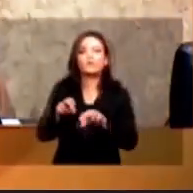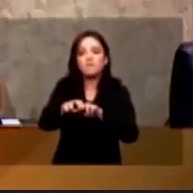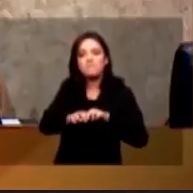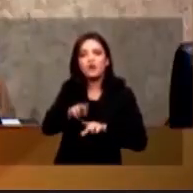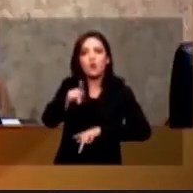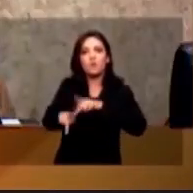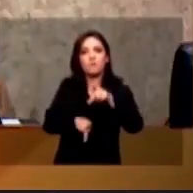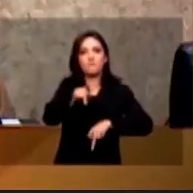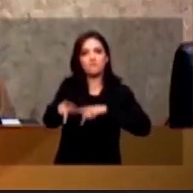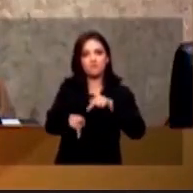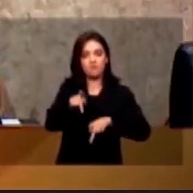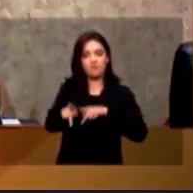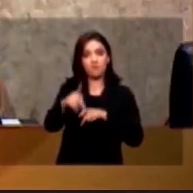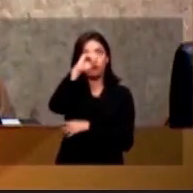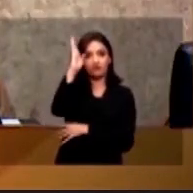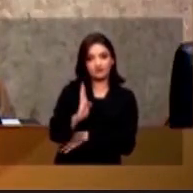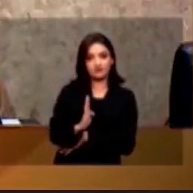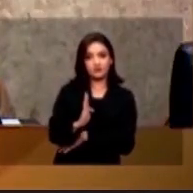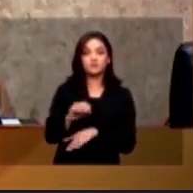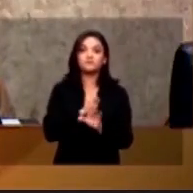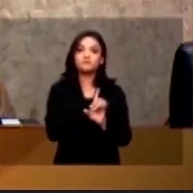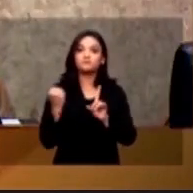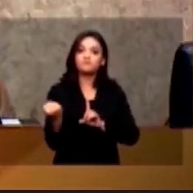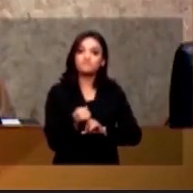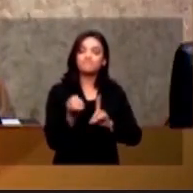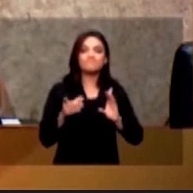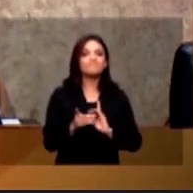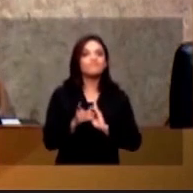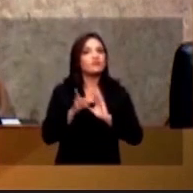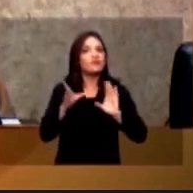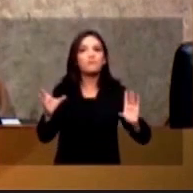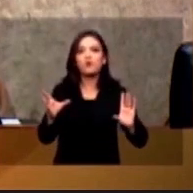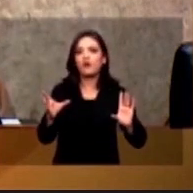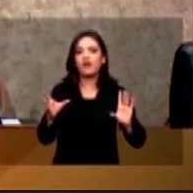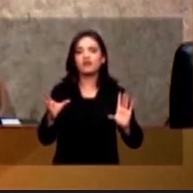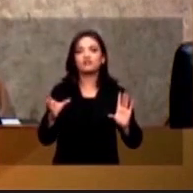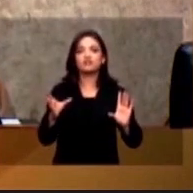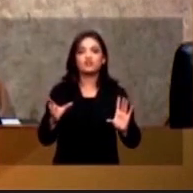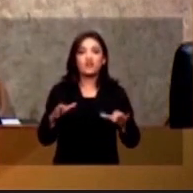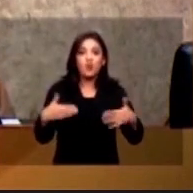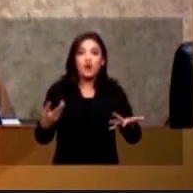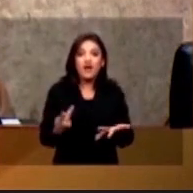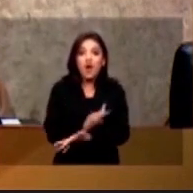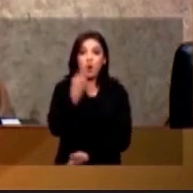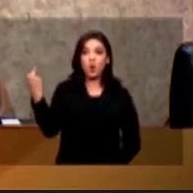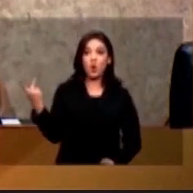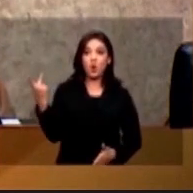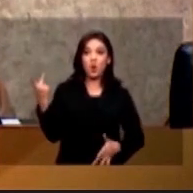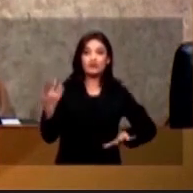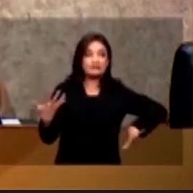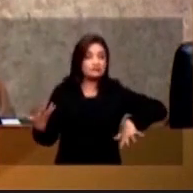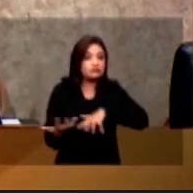uma sociedade democrática momentos de crise nos convidam a fortalecer